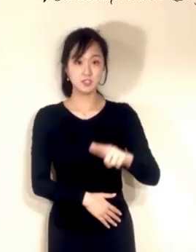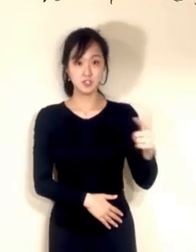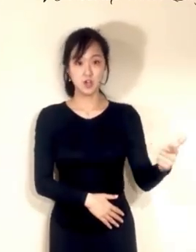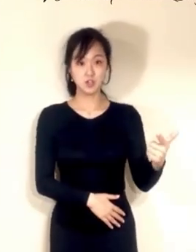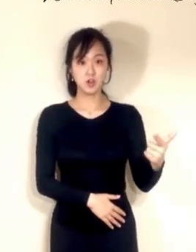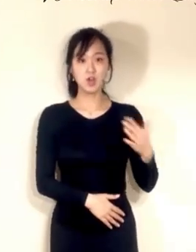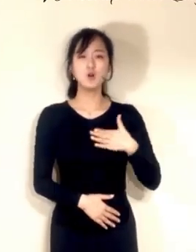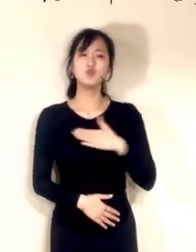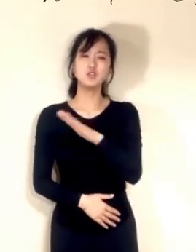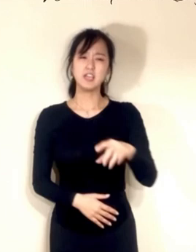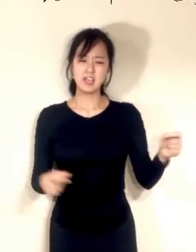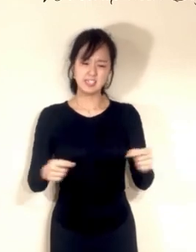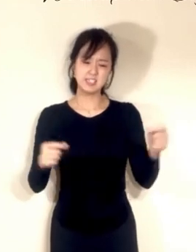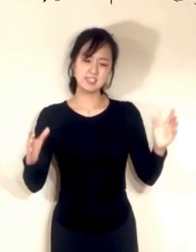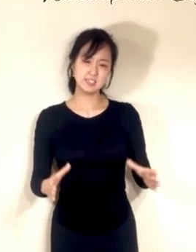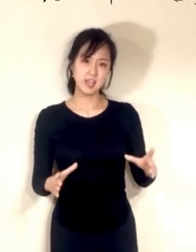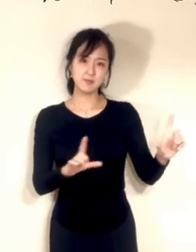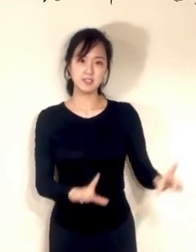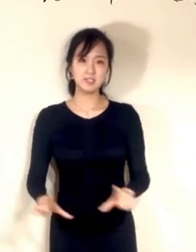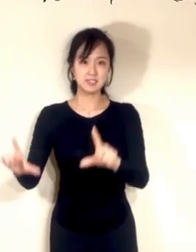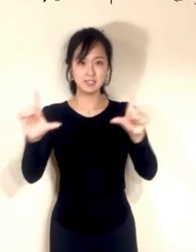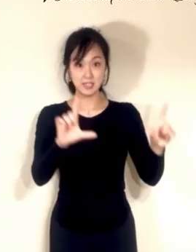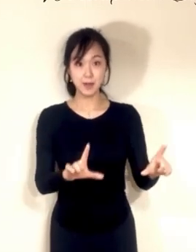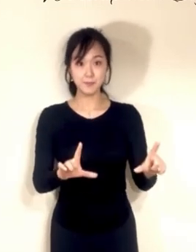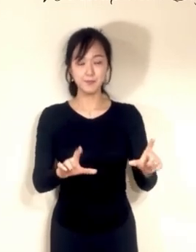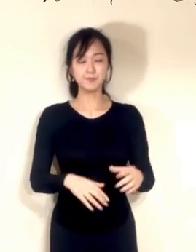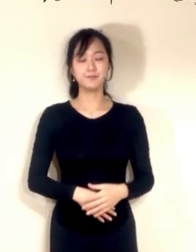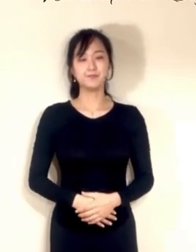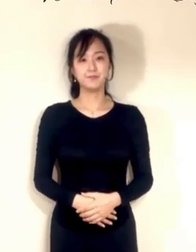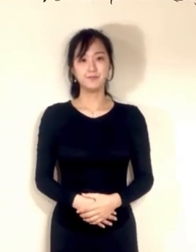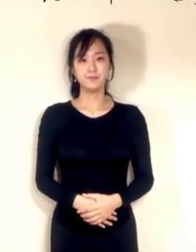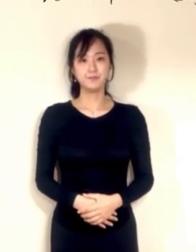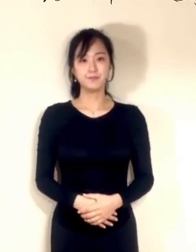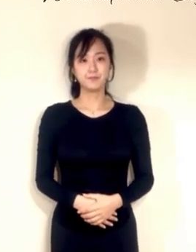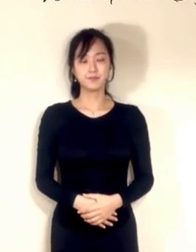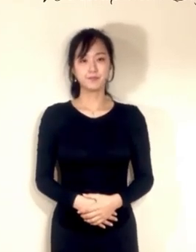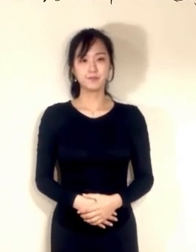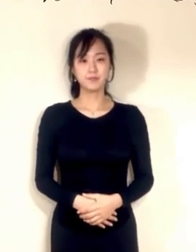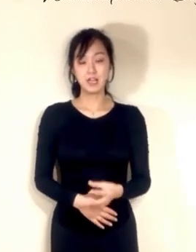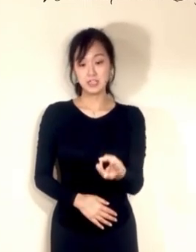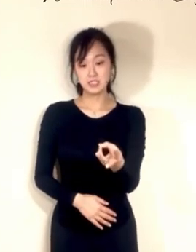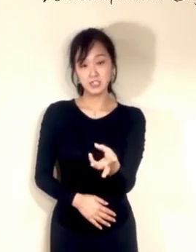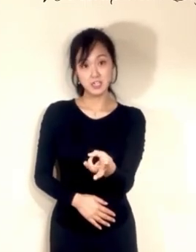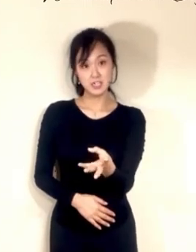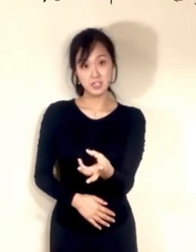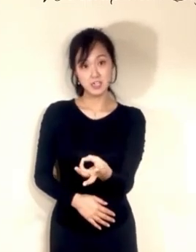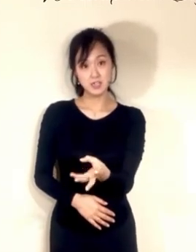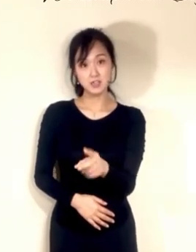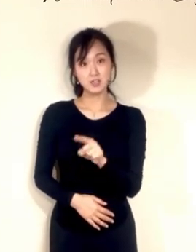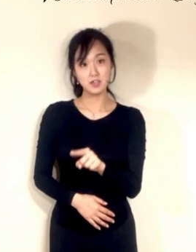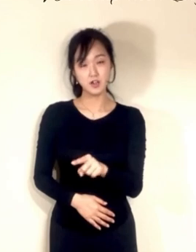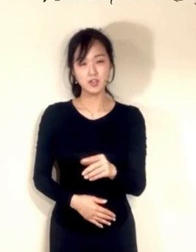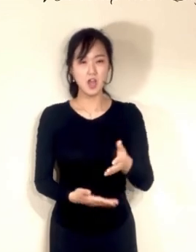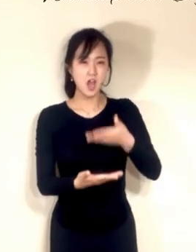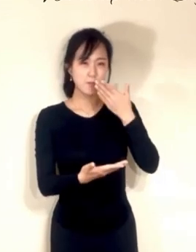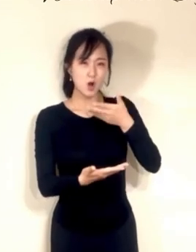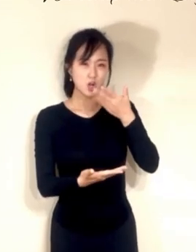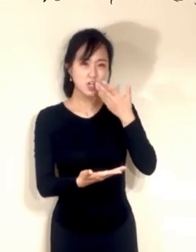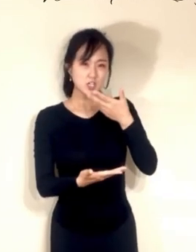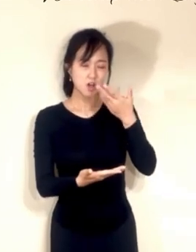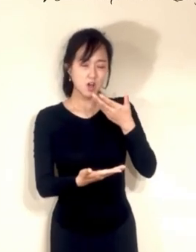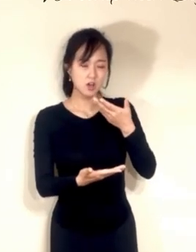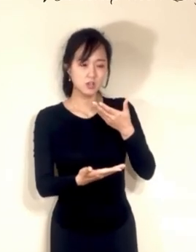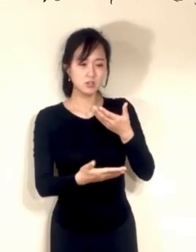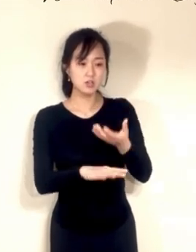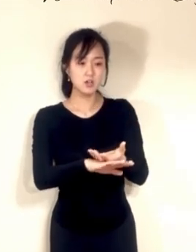말입니다. 씨를 뿌리라는 것은 앞서 1절의 말씀처럼 물 위에 떡을 던지라는